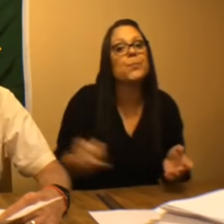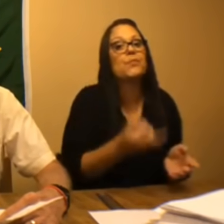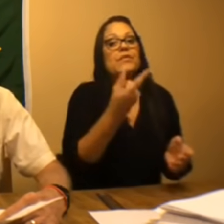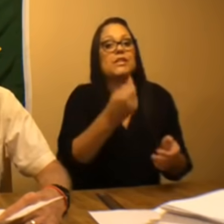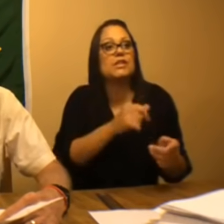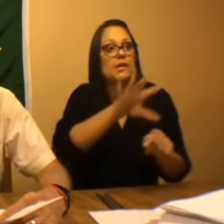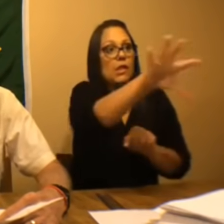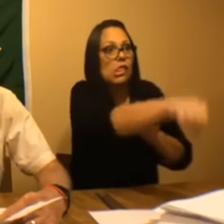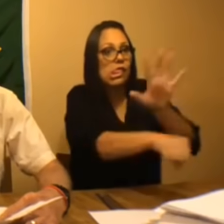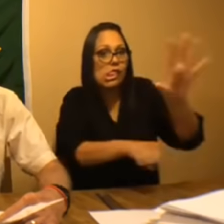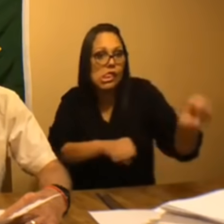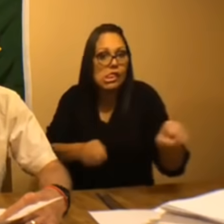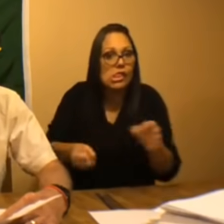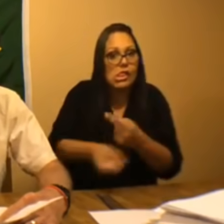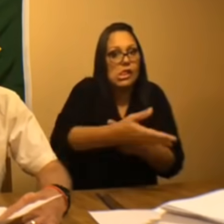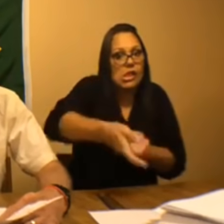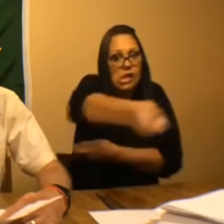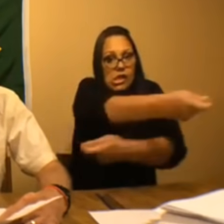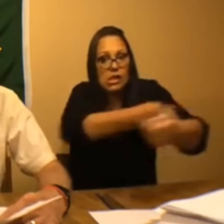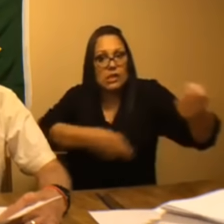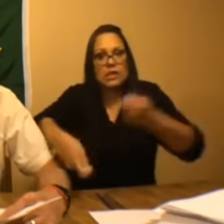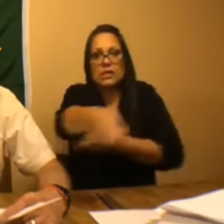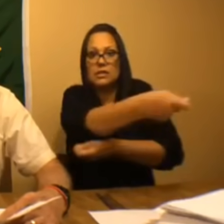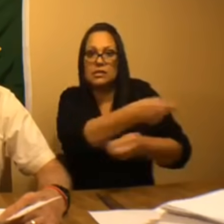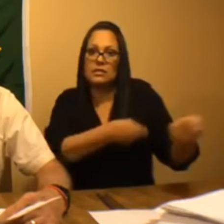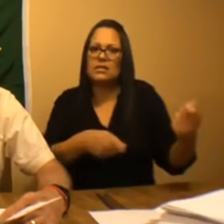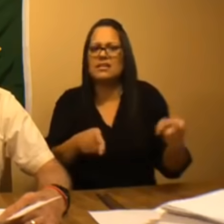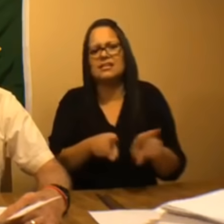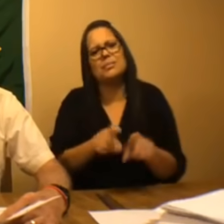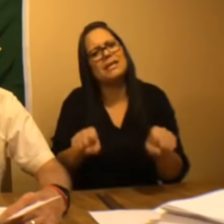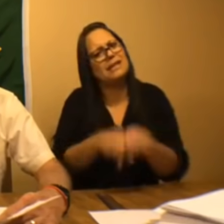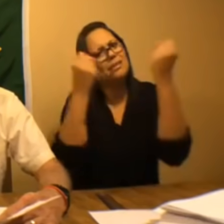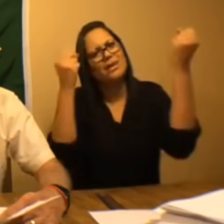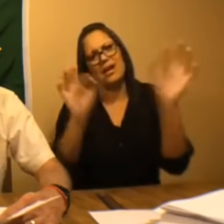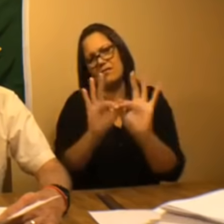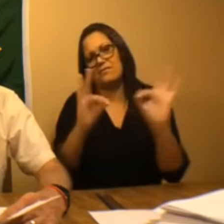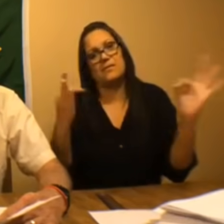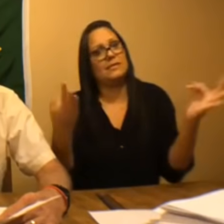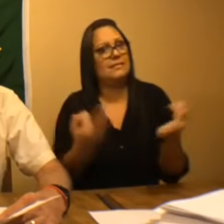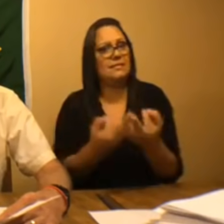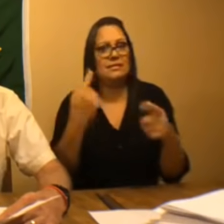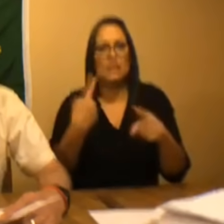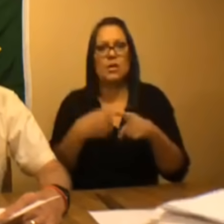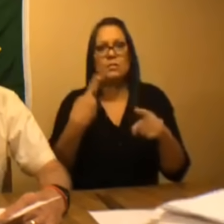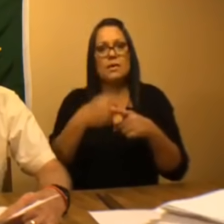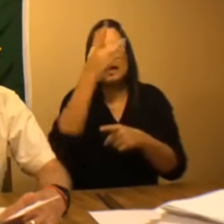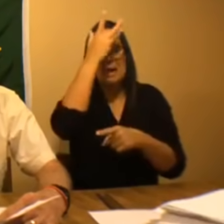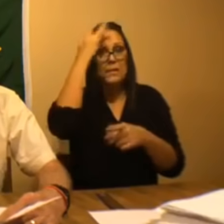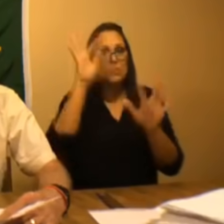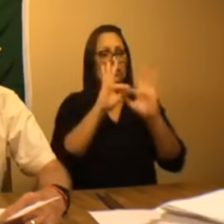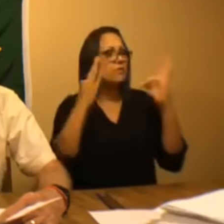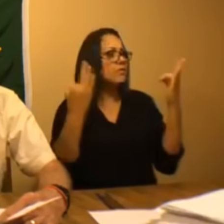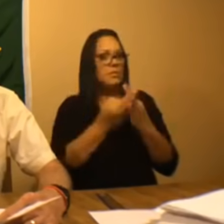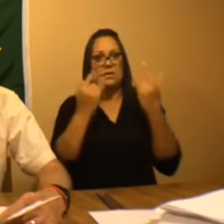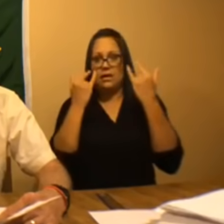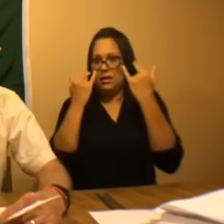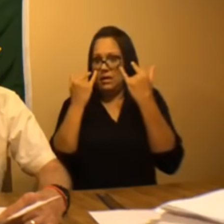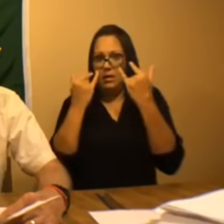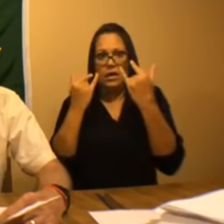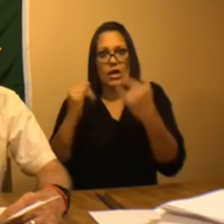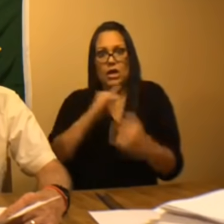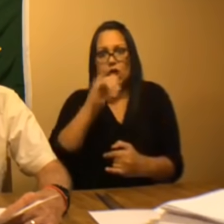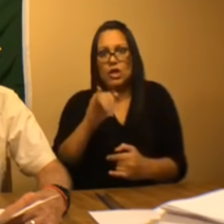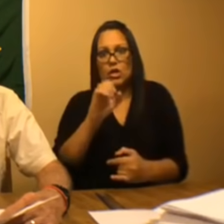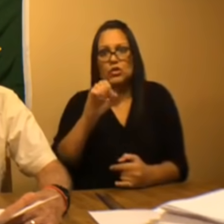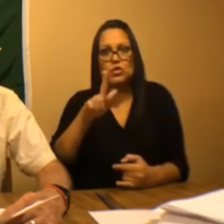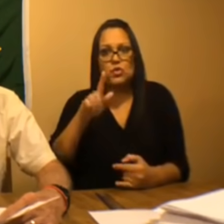para lavar dinheiros e também para destruir as famílias, porque muita gente ia se entregar ao jogo. E